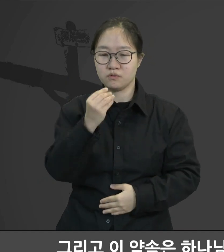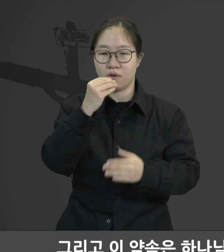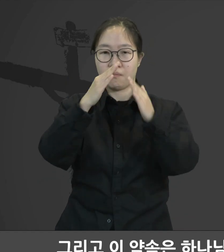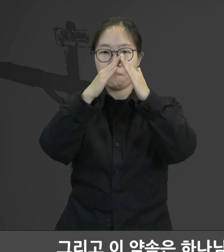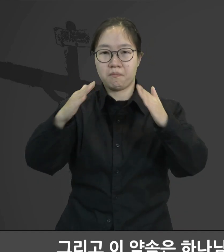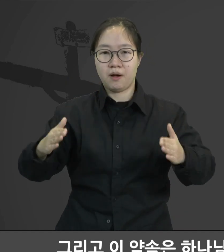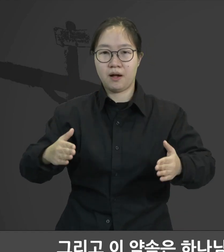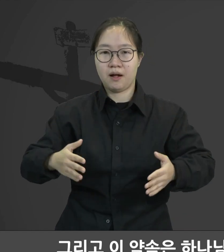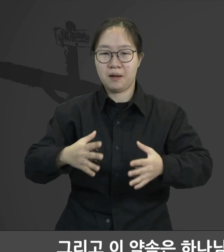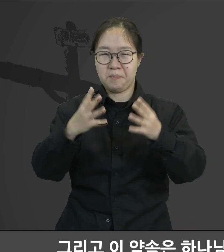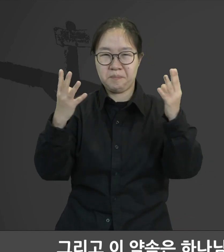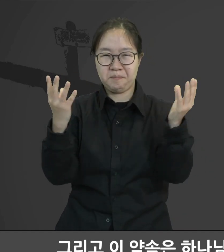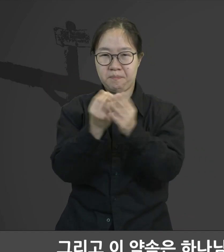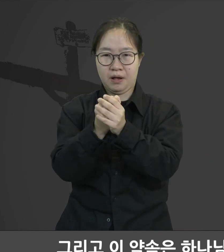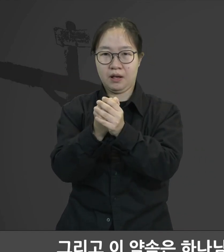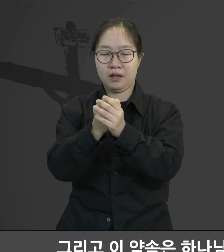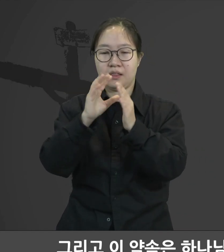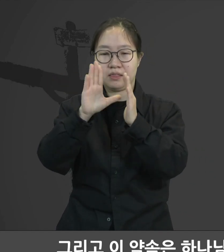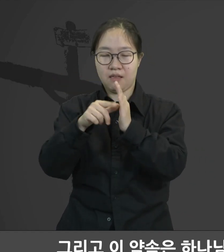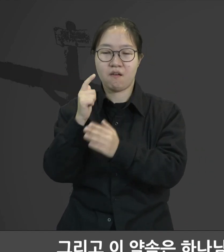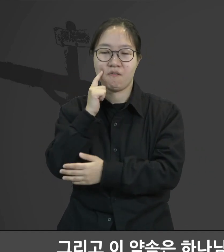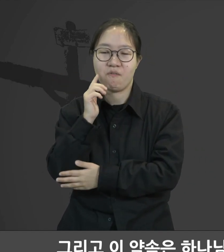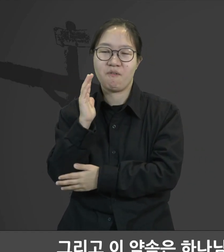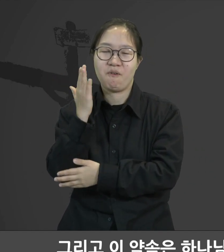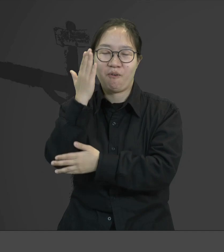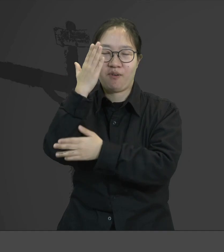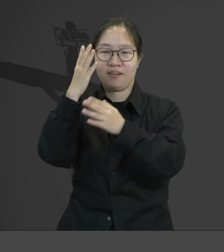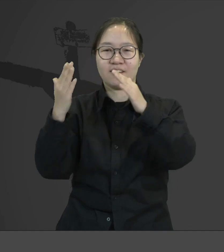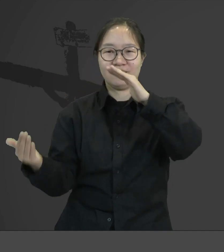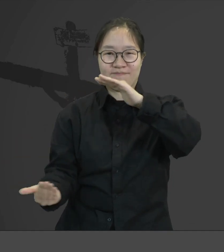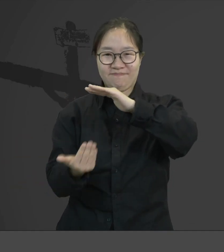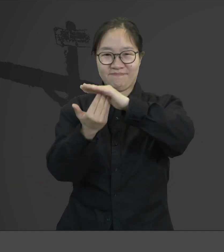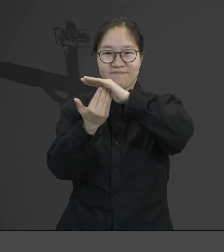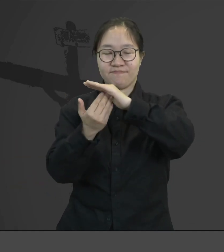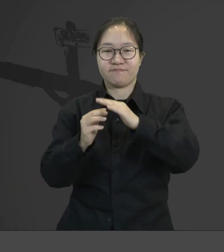건축이 완성되면서 영광스럽게 성취됩니다.